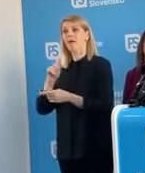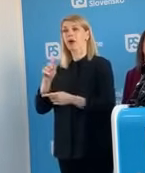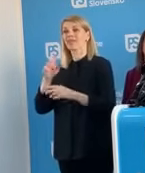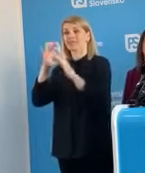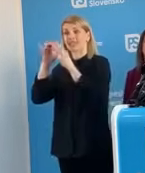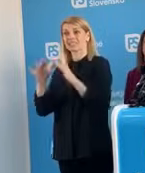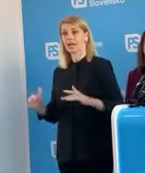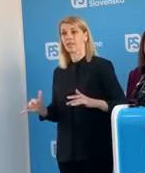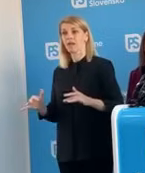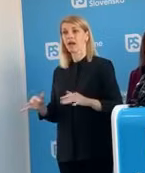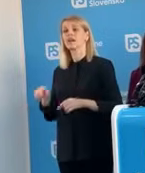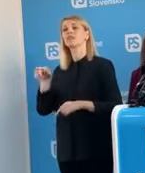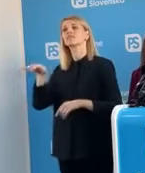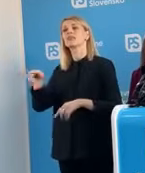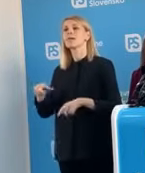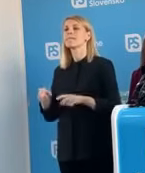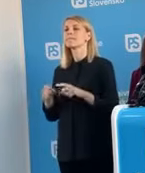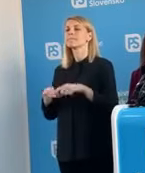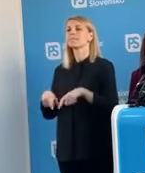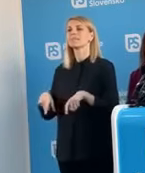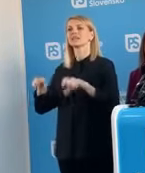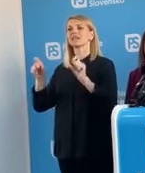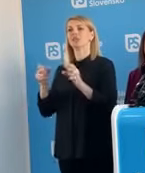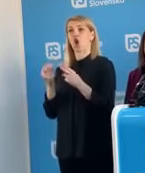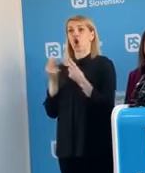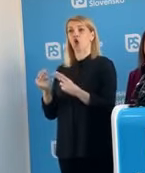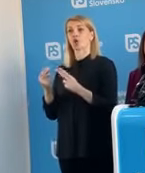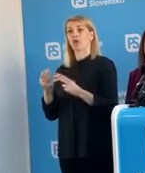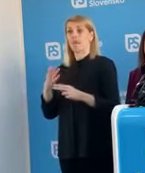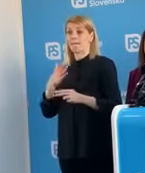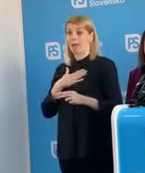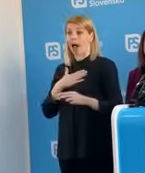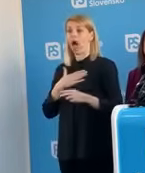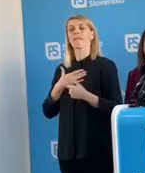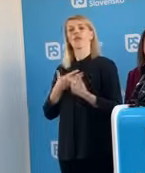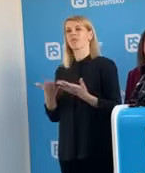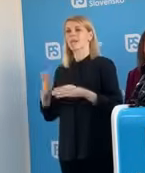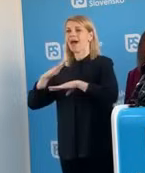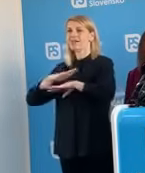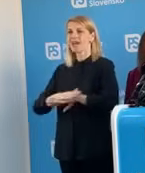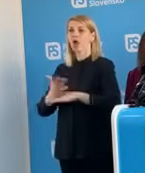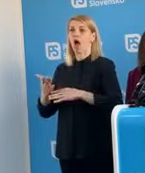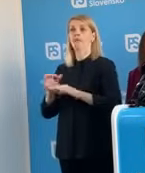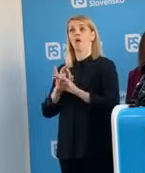tam je pozastavené hodnotenie toho, či máme na tie peniaze nárok, respektíve či môže byť vyplatené.